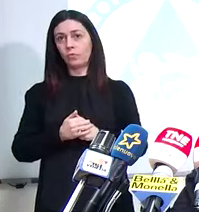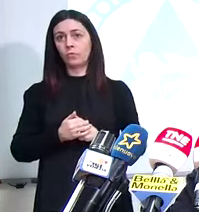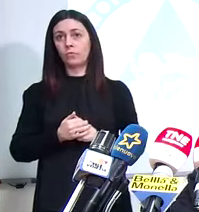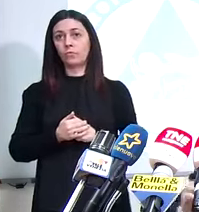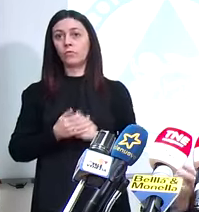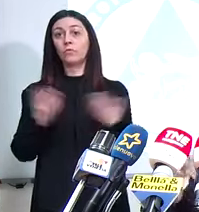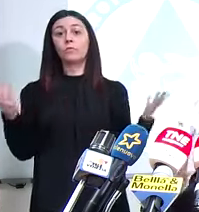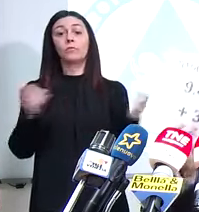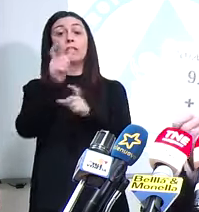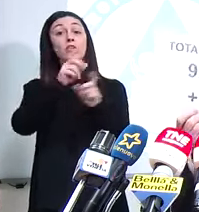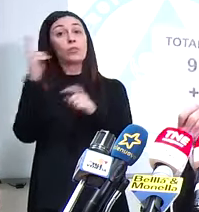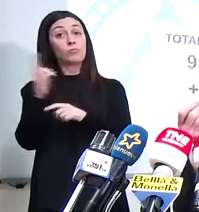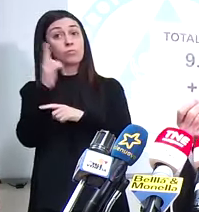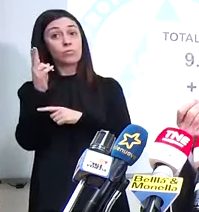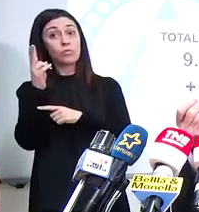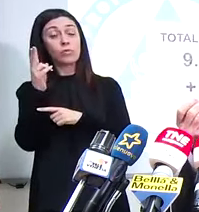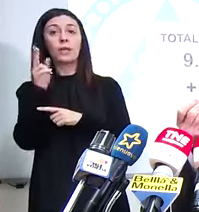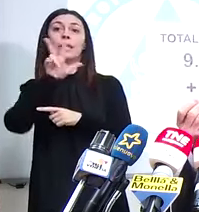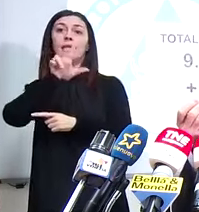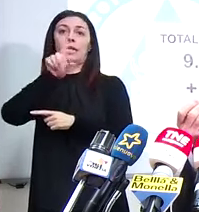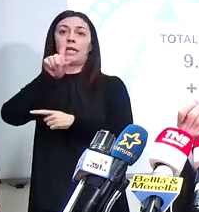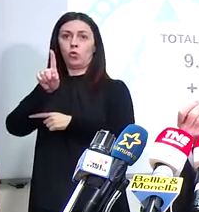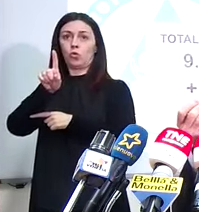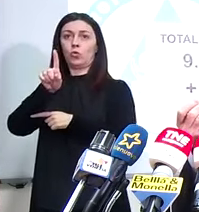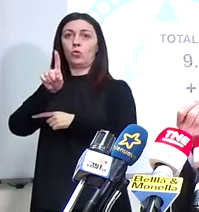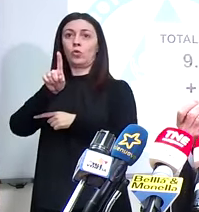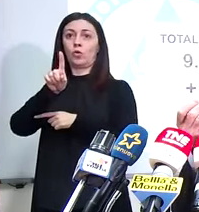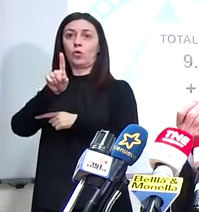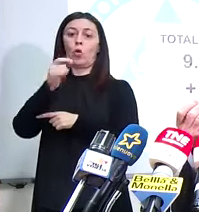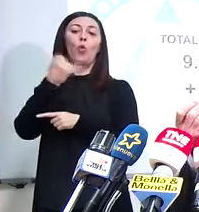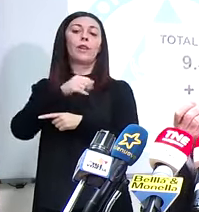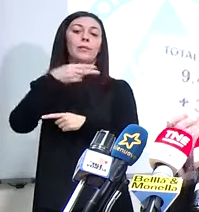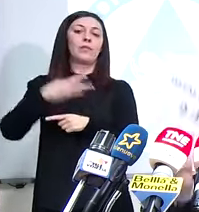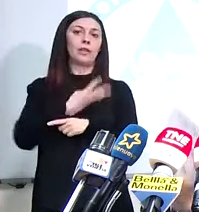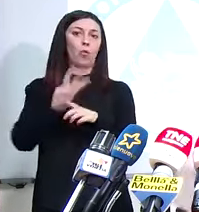i deceduti sono 31 nelle ultime 24 ore